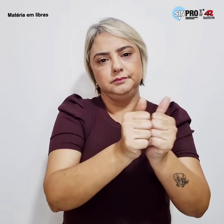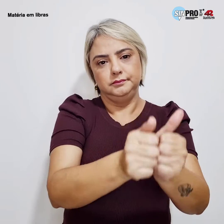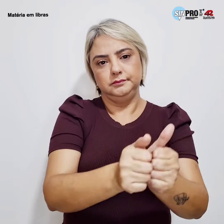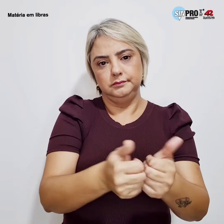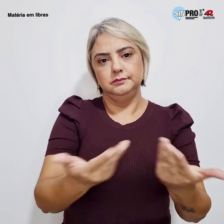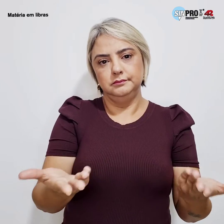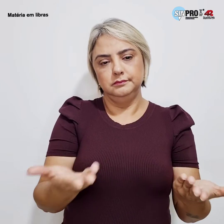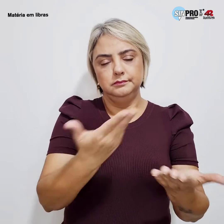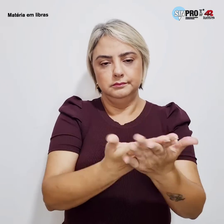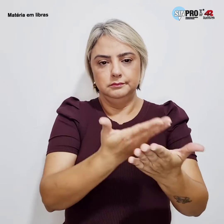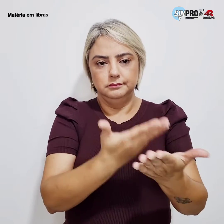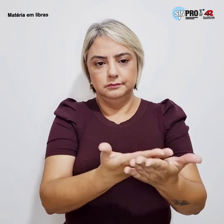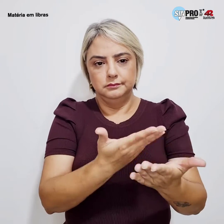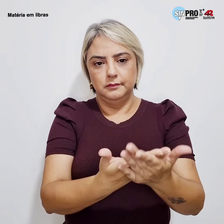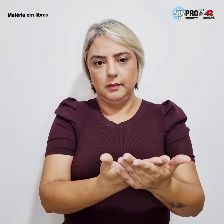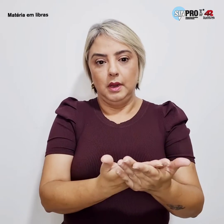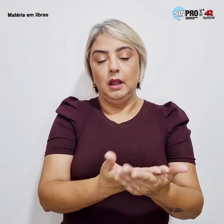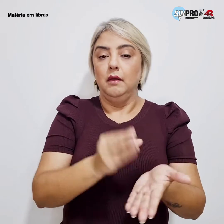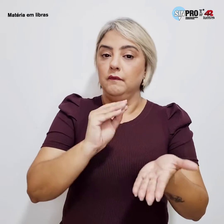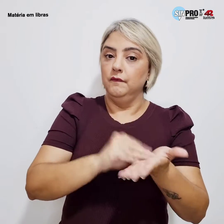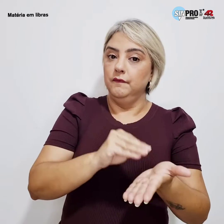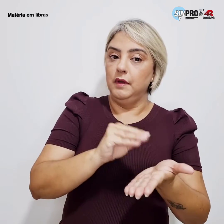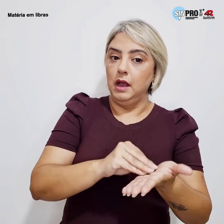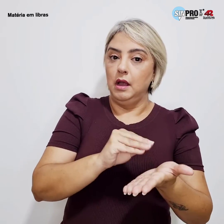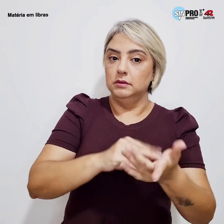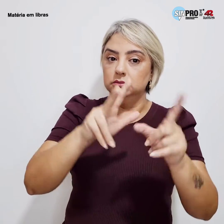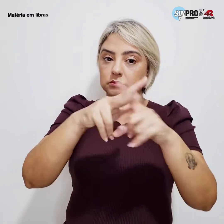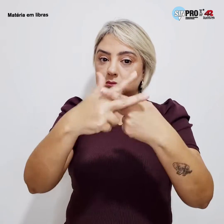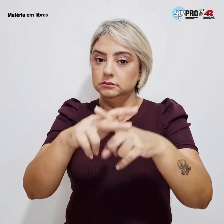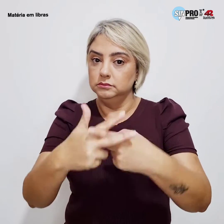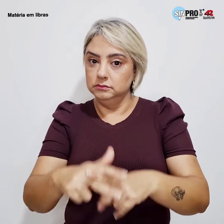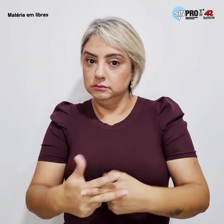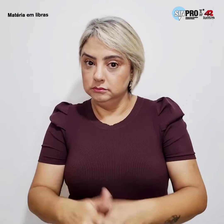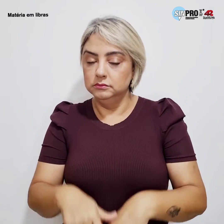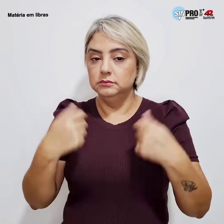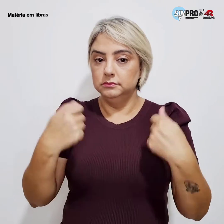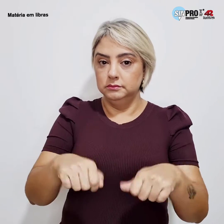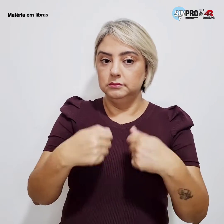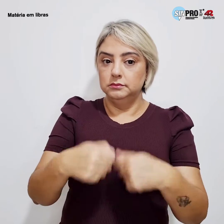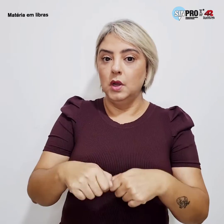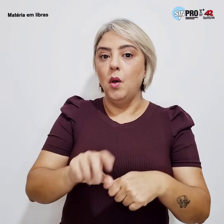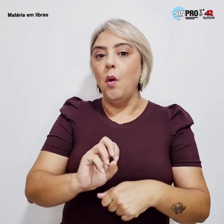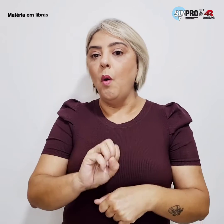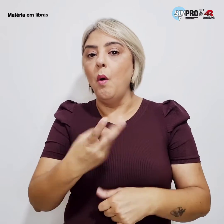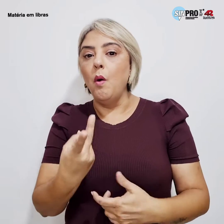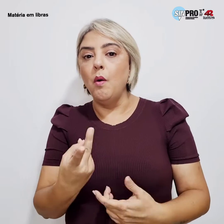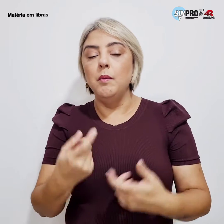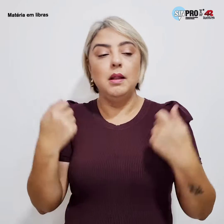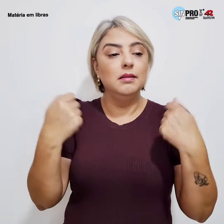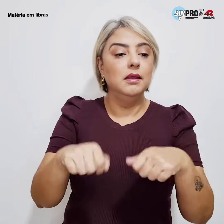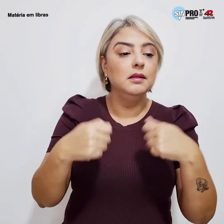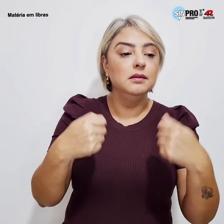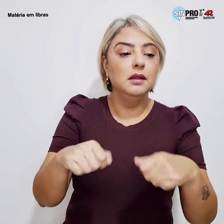aulas, seja por falta das ferramentas necessárias, seja pela necessidade de